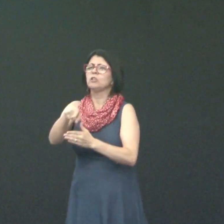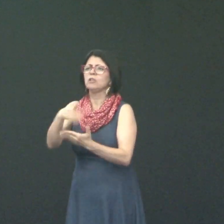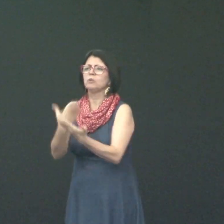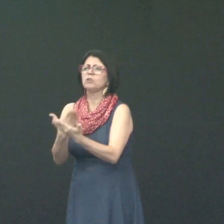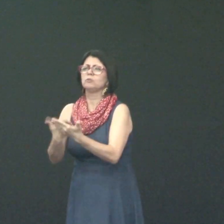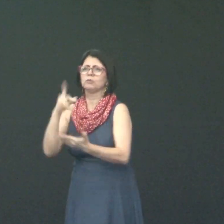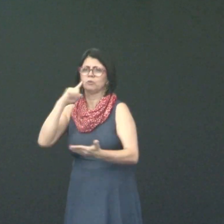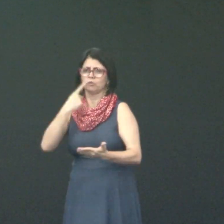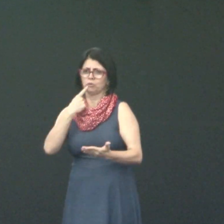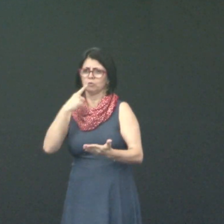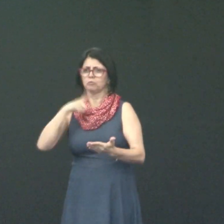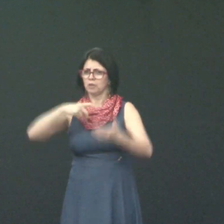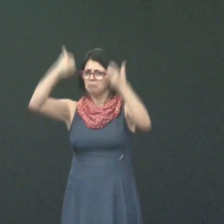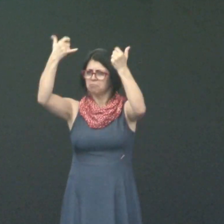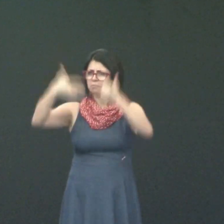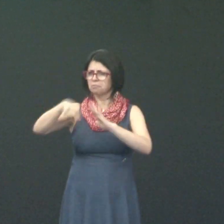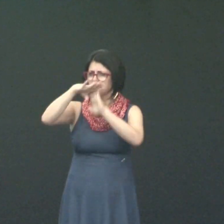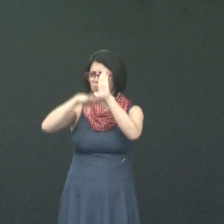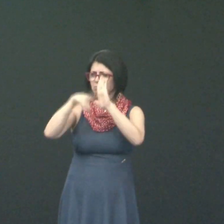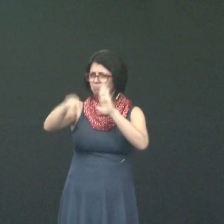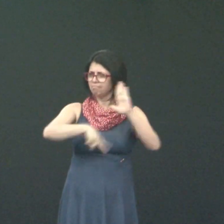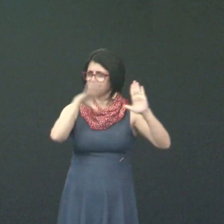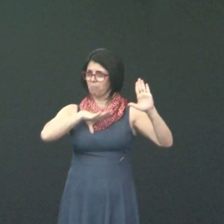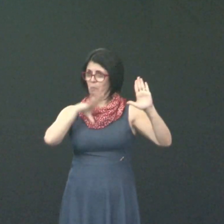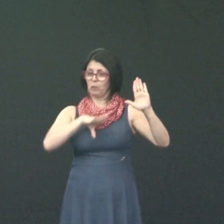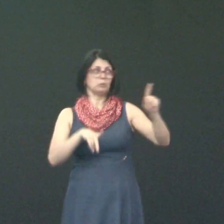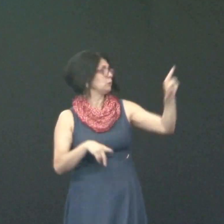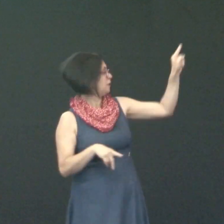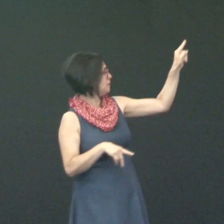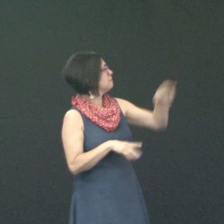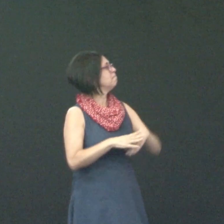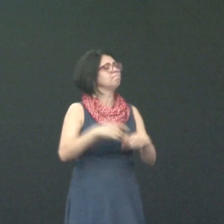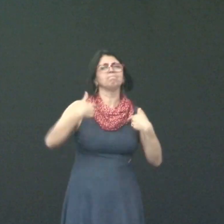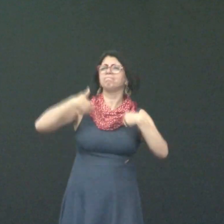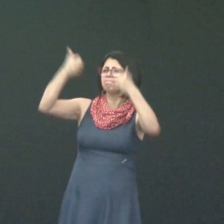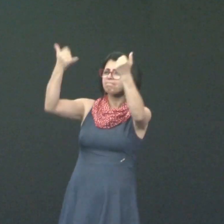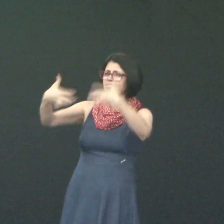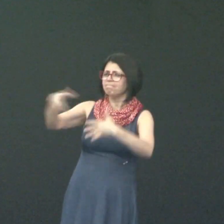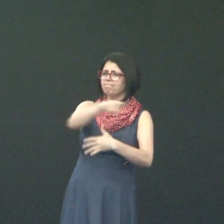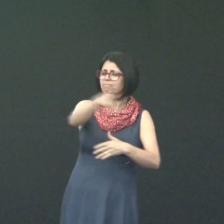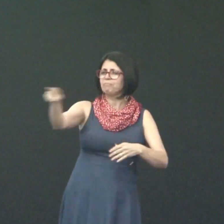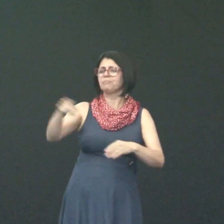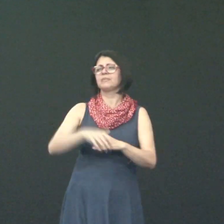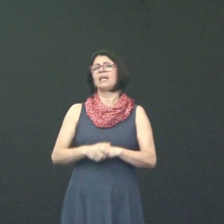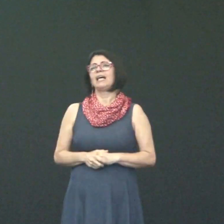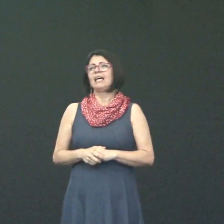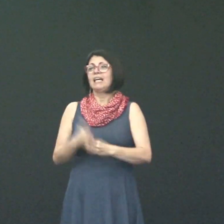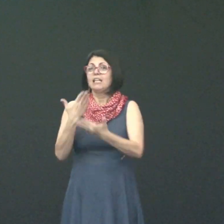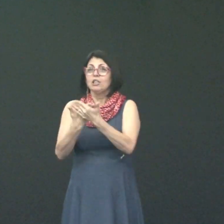Como surgiram? Como foram criados os estudos surdos?